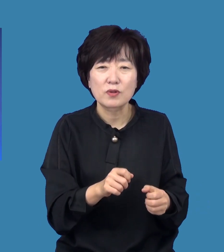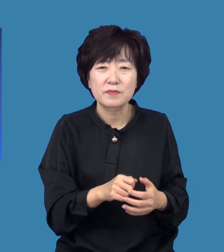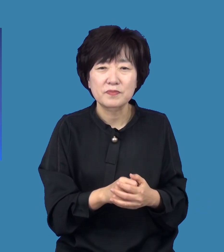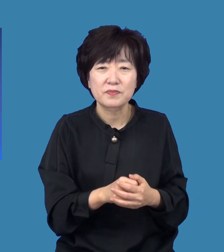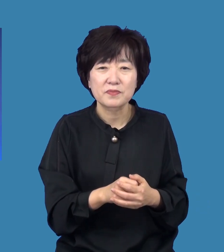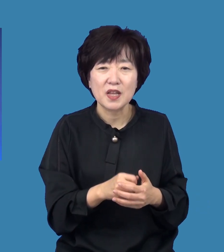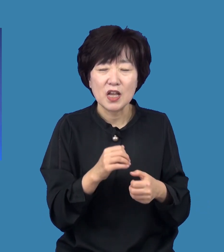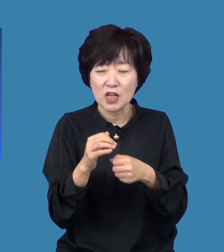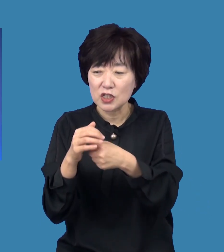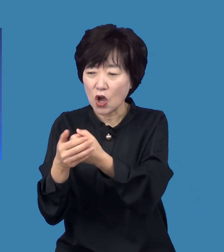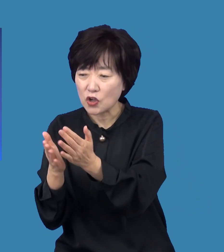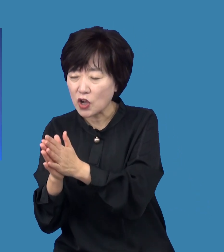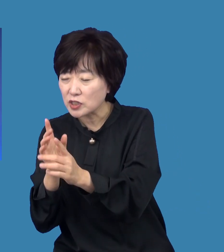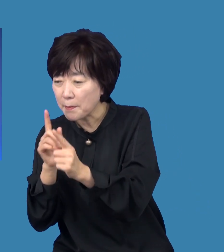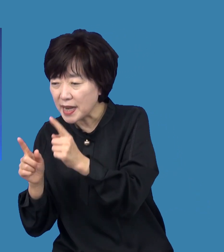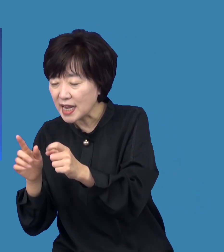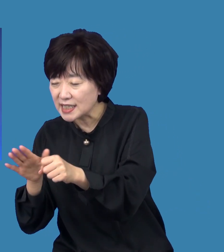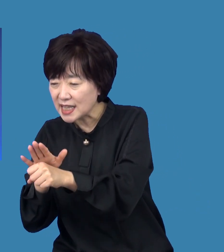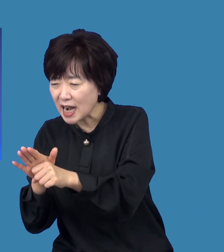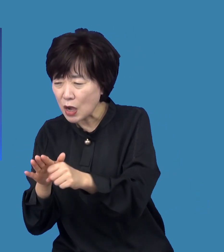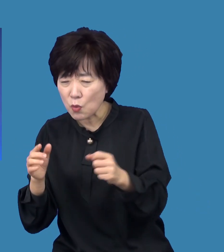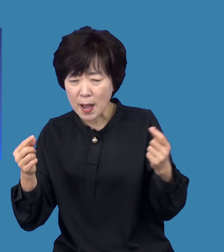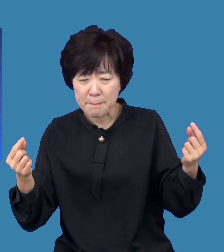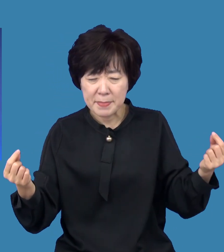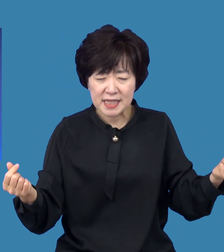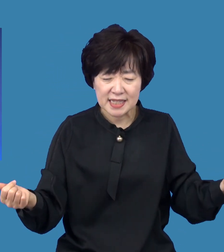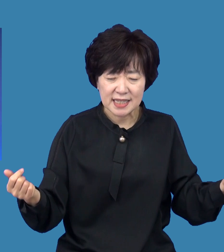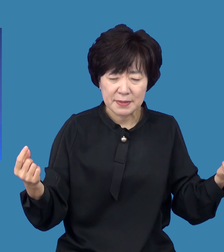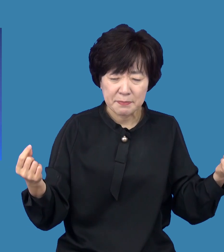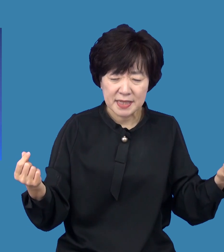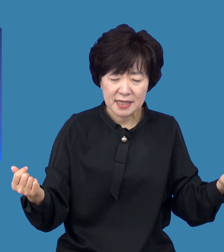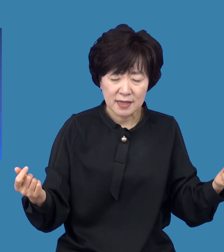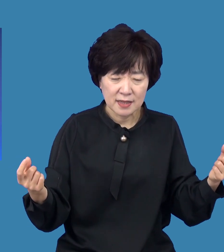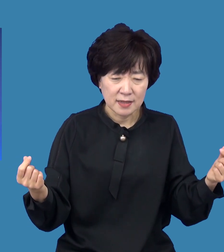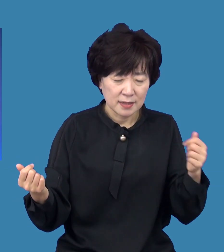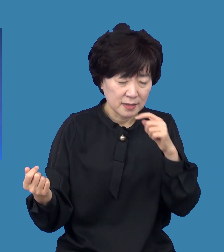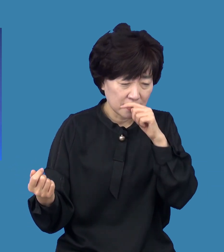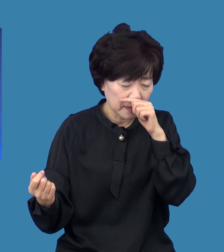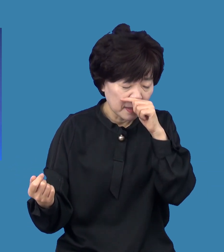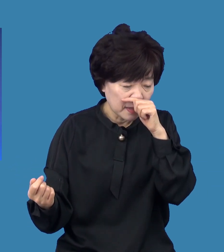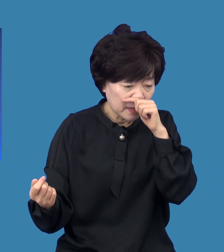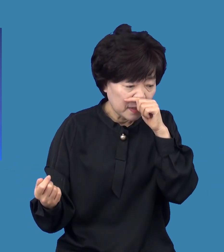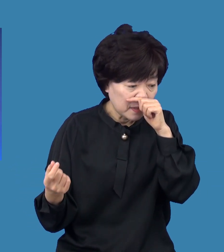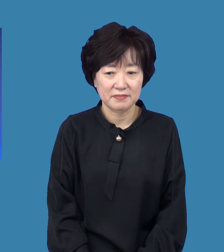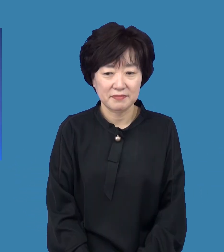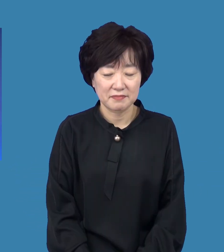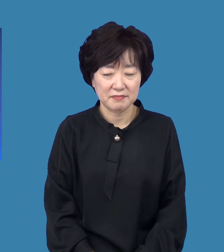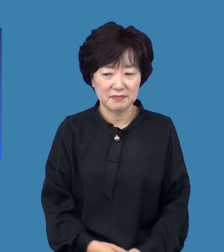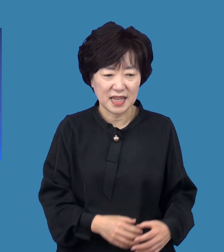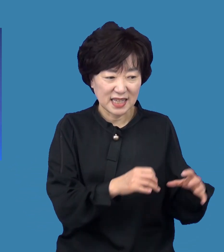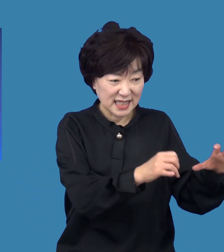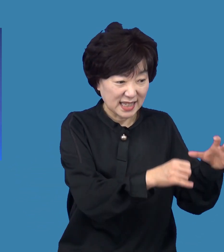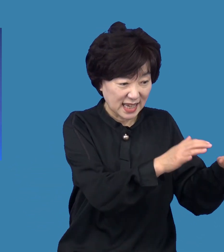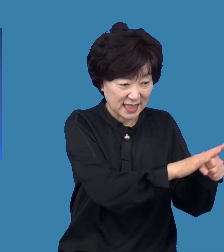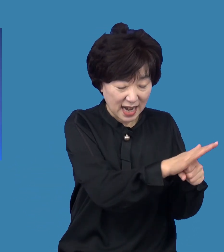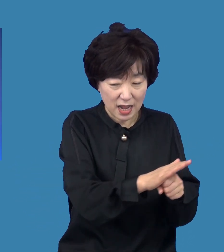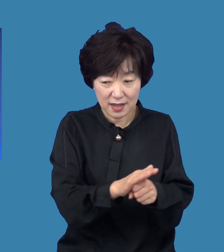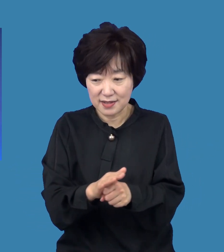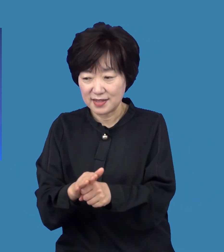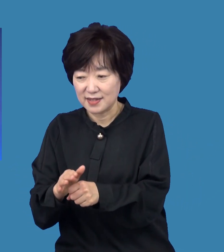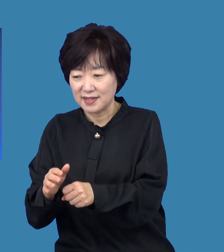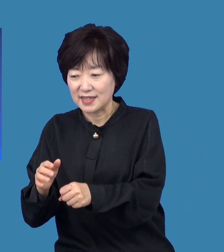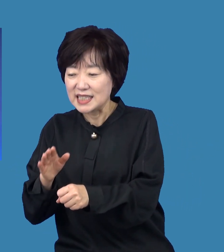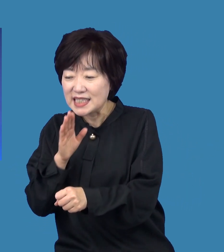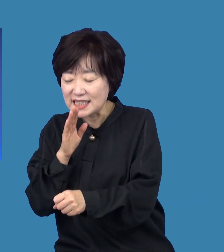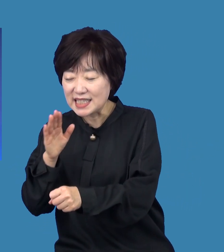성경에서 말하는 사랑과 비슷하기는 해요. 비슷하기는 한데 아무 대가도 안 치르고 누리는 걸 사랑이라고 생각해요.